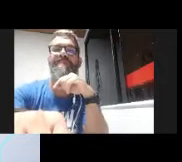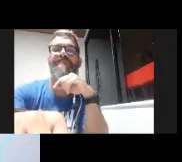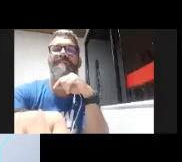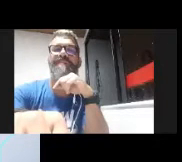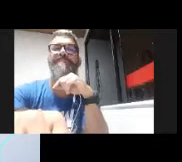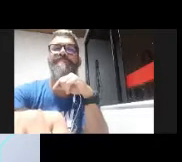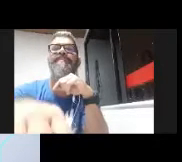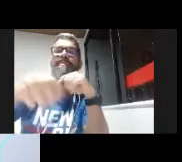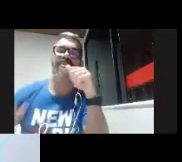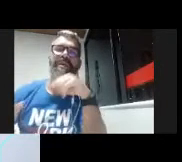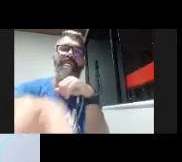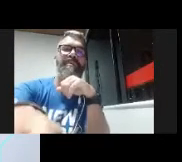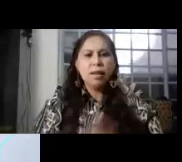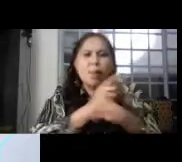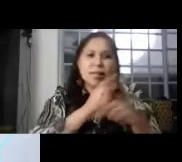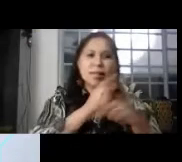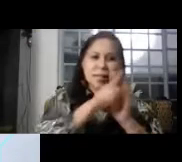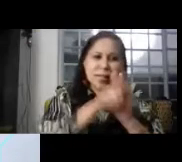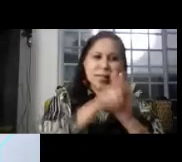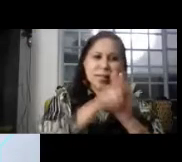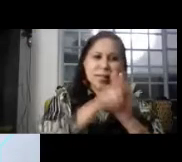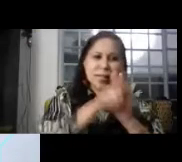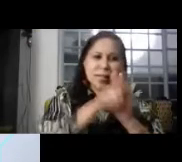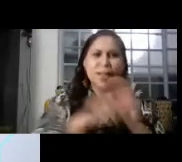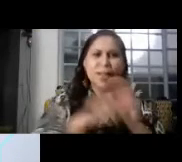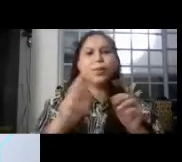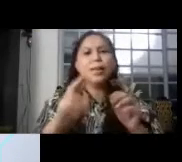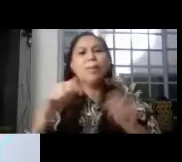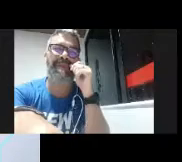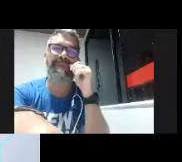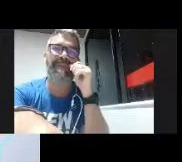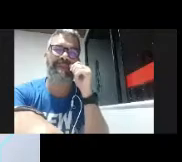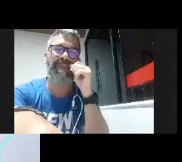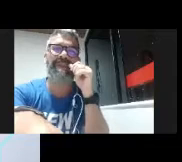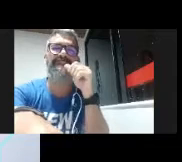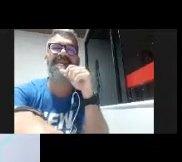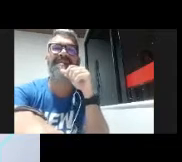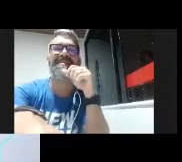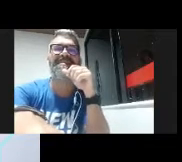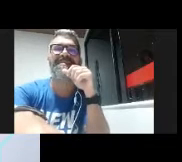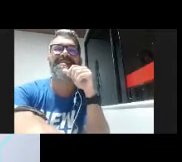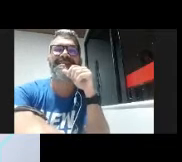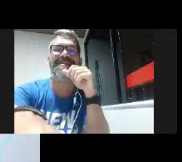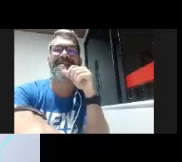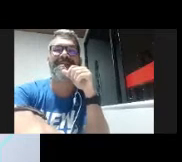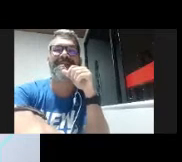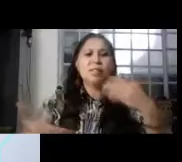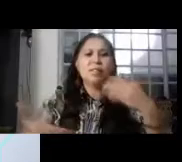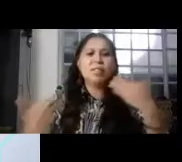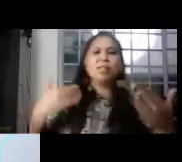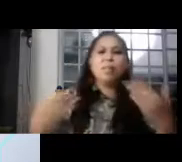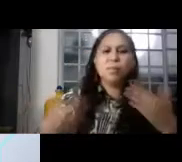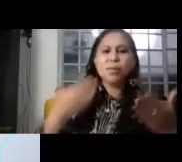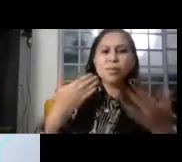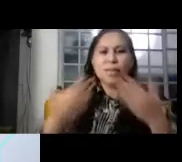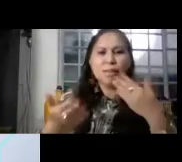Pode Pronto, perguntar. Se eu entendi. não Obrigado. souber, eu pesquiso e respondo depois. Olha aí, os slides já terminaram, a